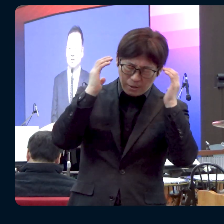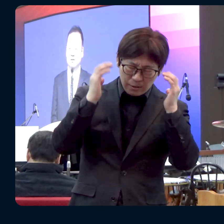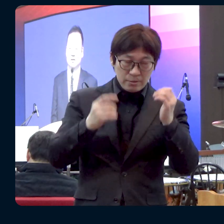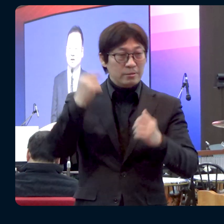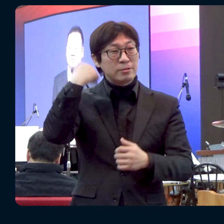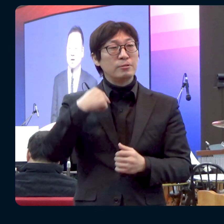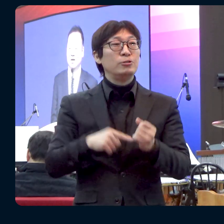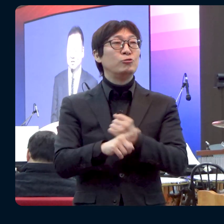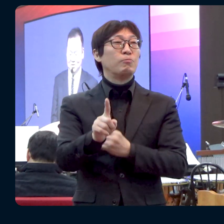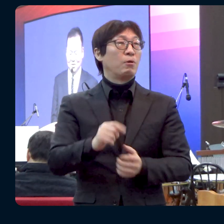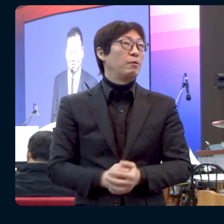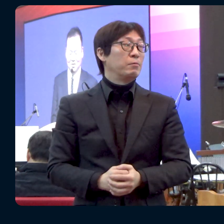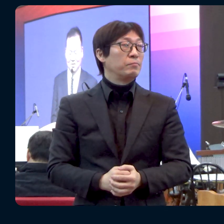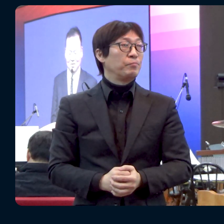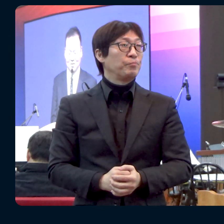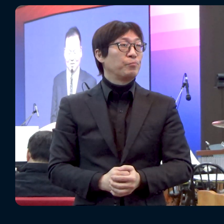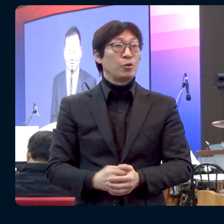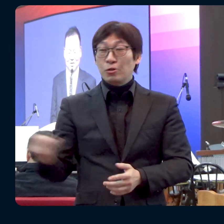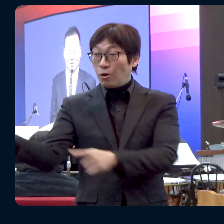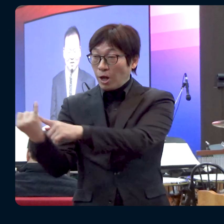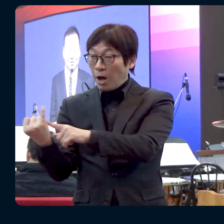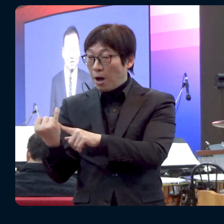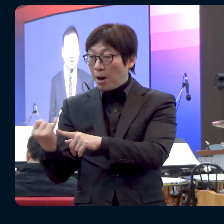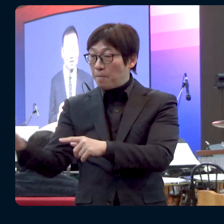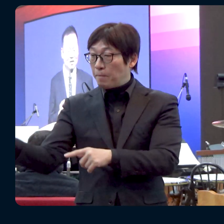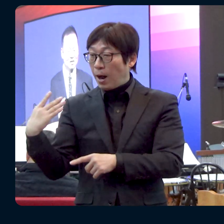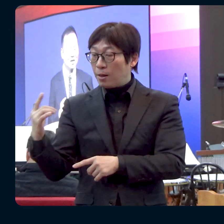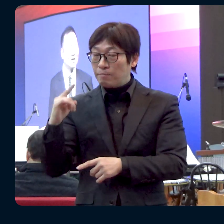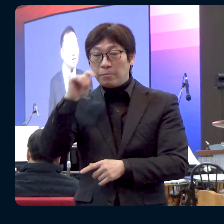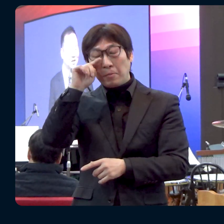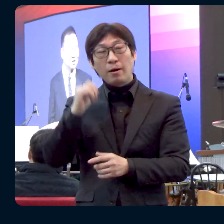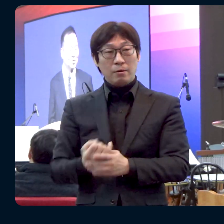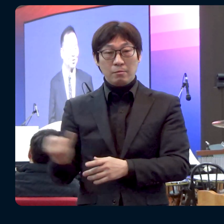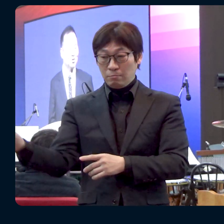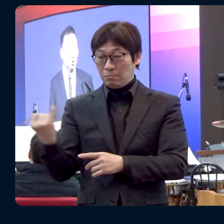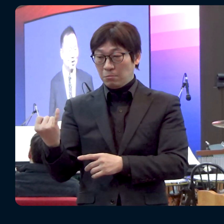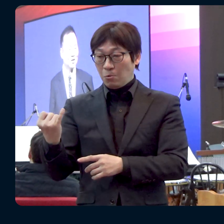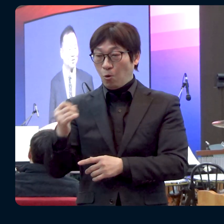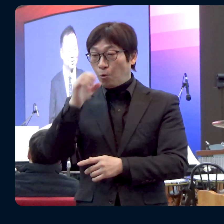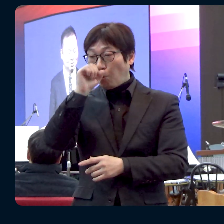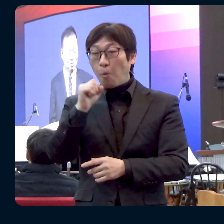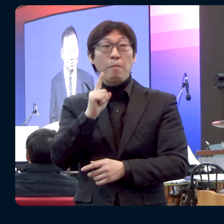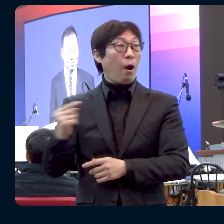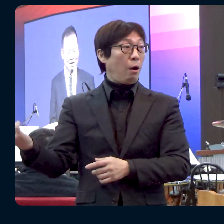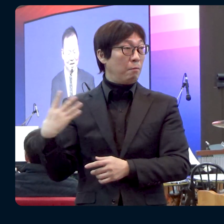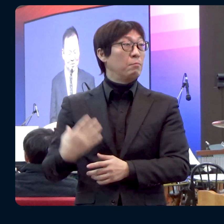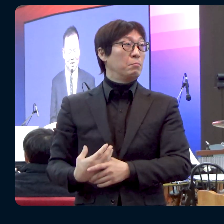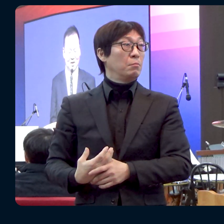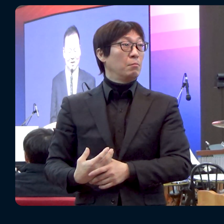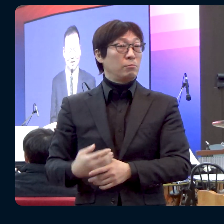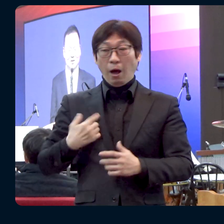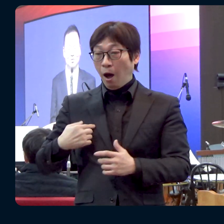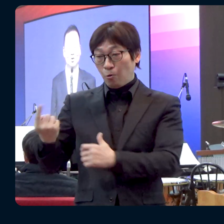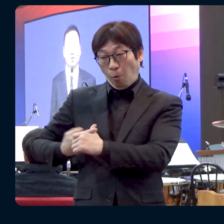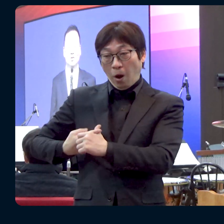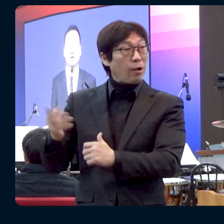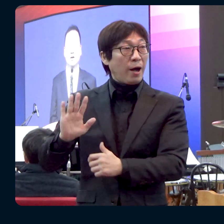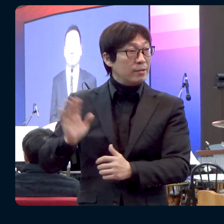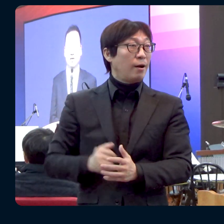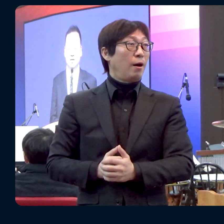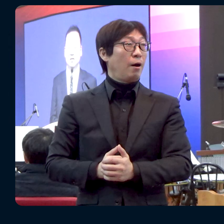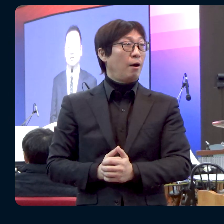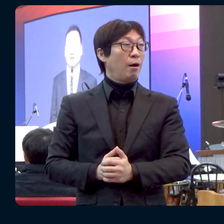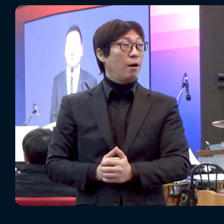말이 틀린 말이 아니죠. 이 여자가 자기를 깎아내리려고 욕하는 것도 아닙니다.